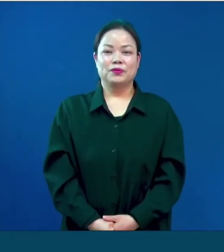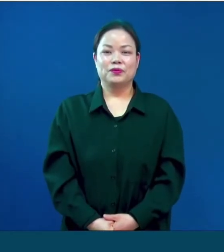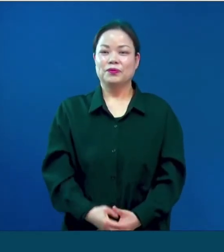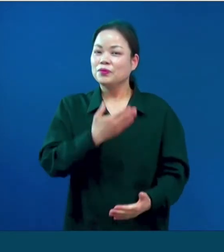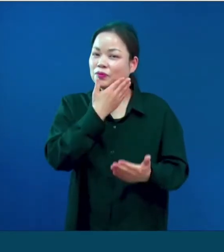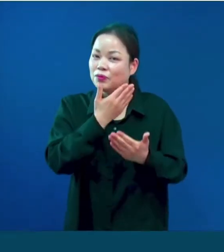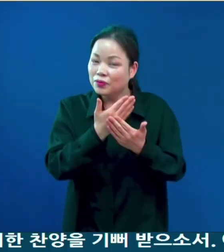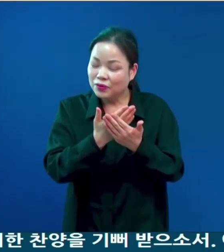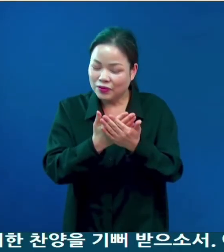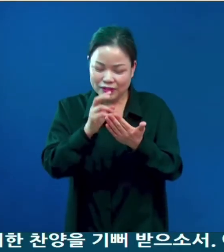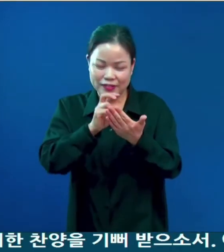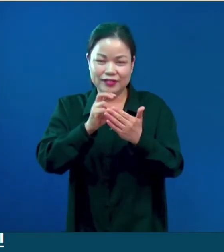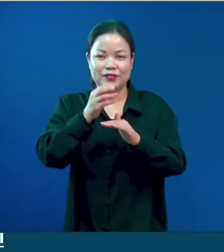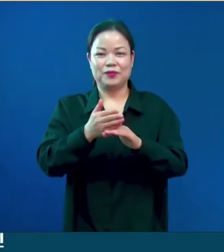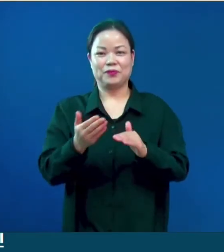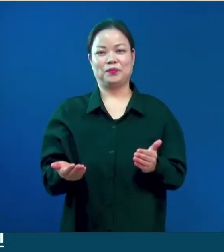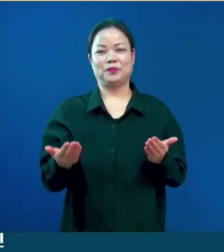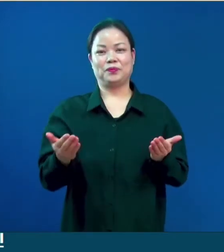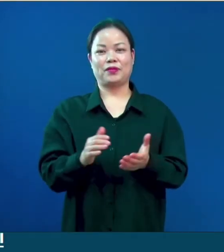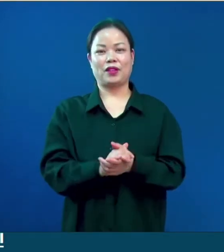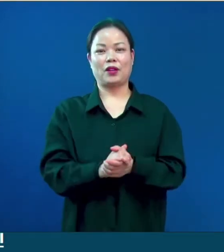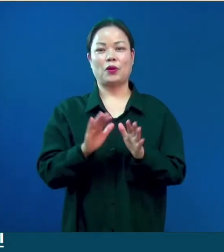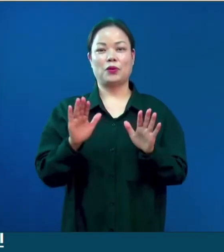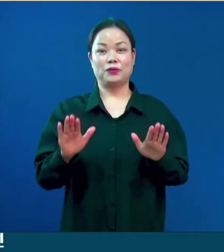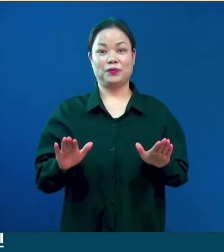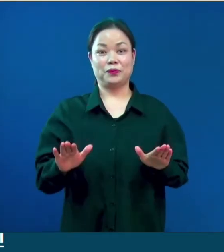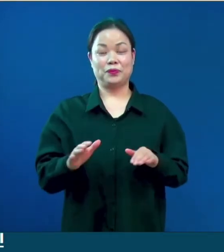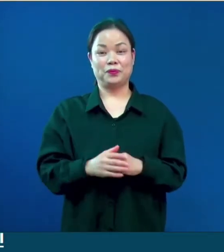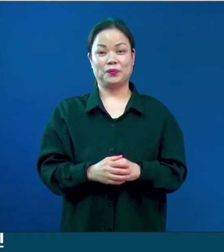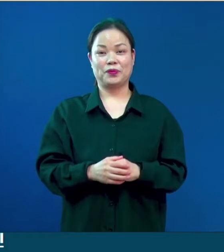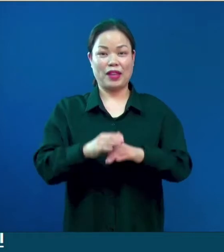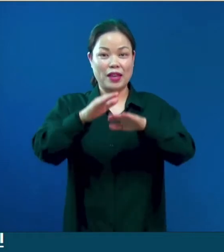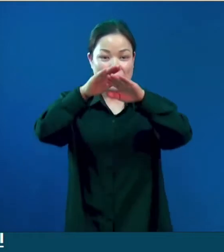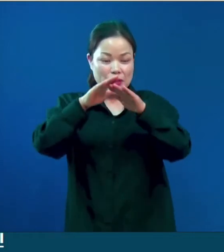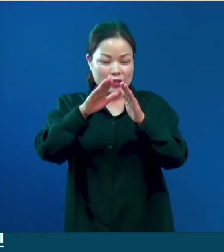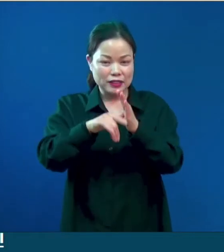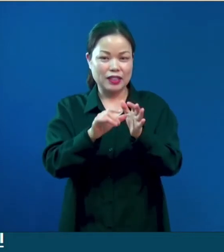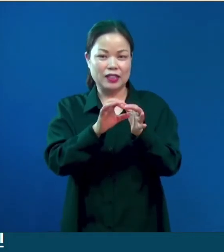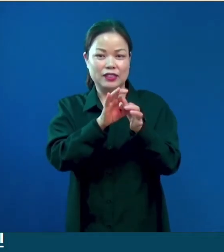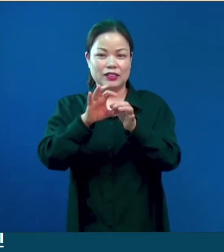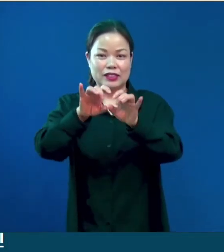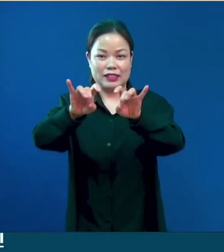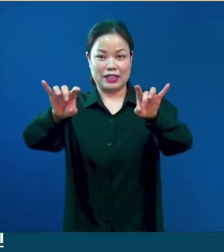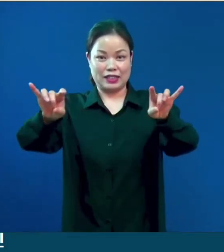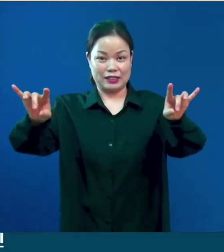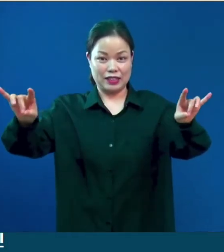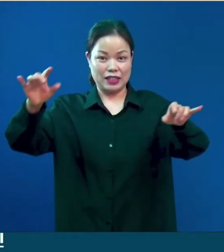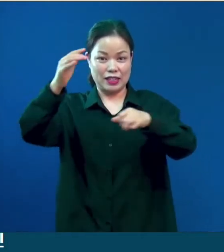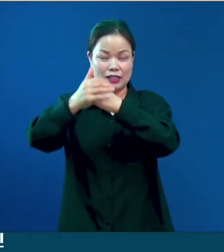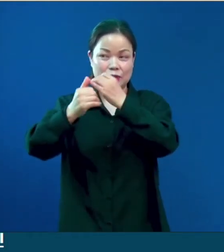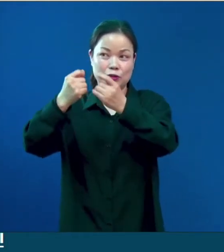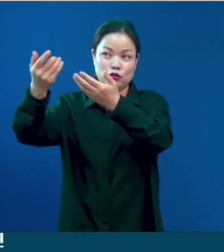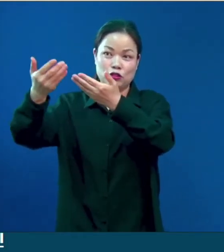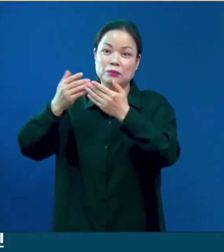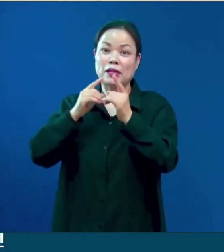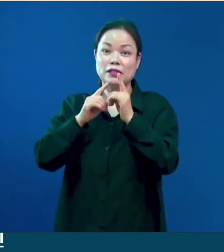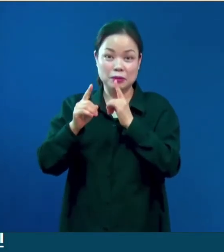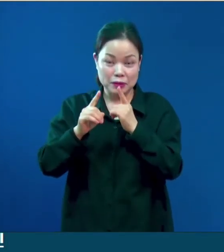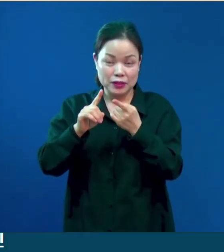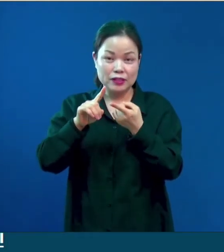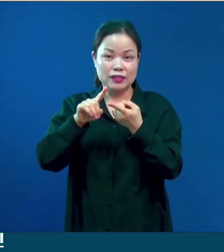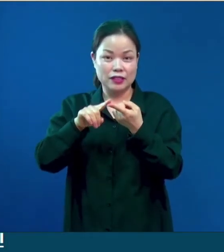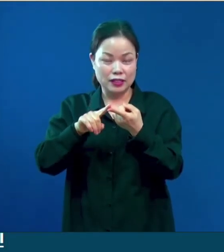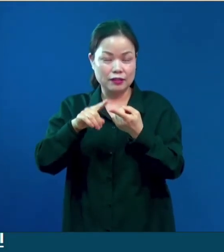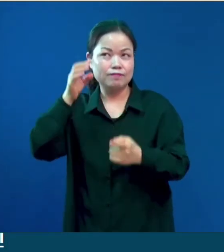귀한 찬양 감사합니다. 오늘도 이 예배 시간을 통해서 우리 각자에게 하나님께서 말씀해 주시고 그 말씀